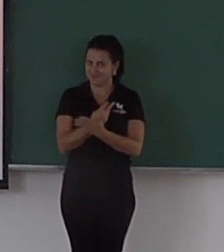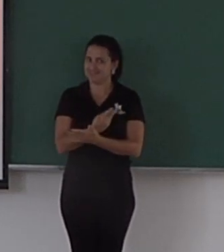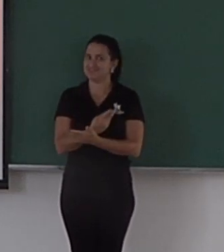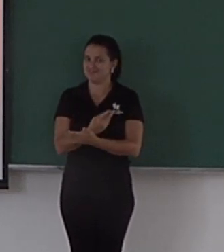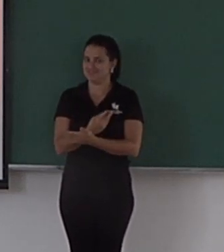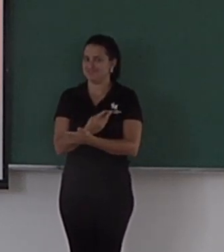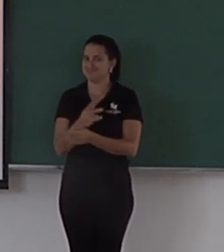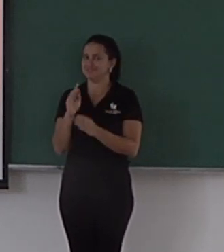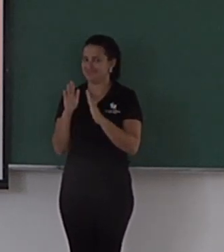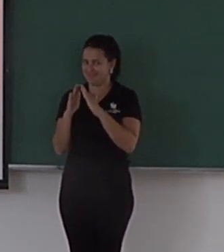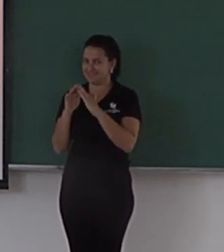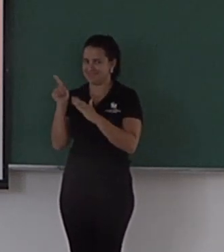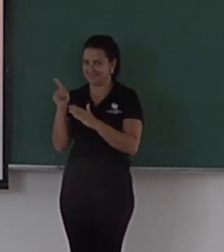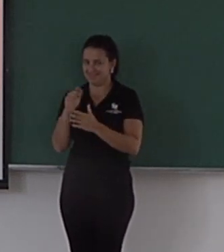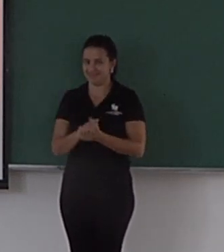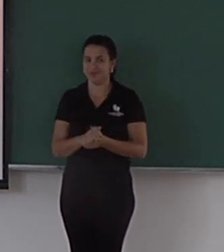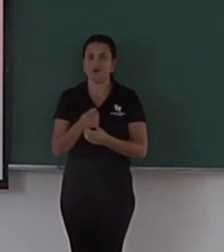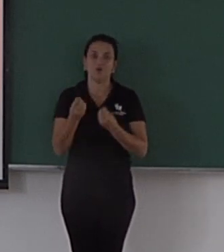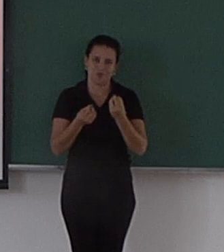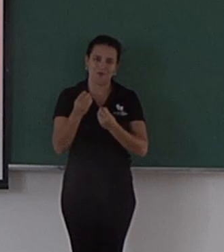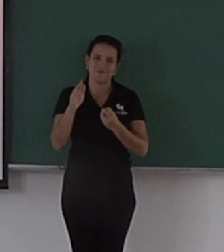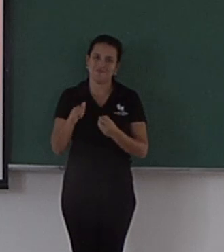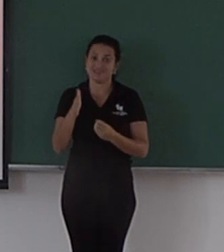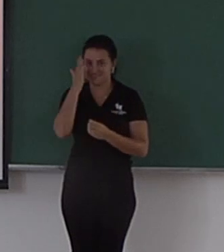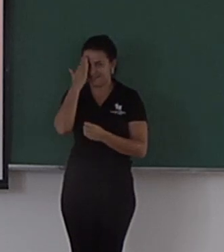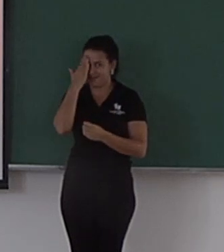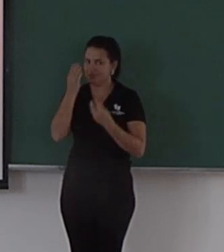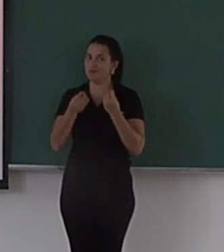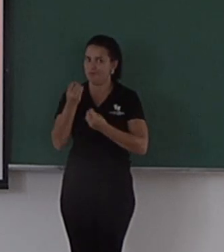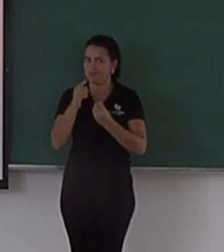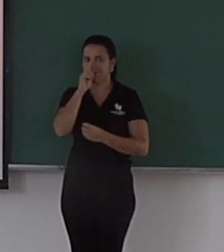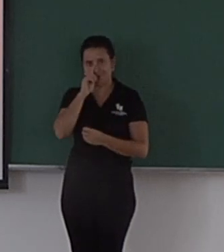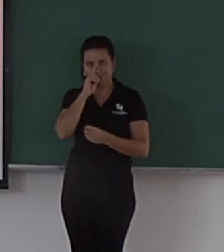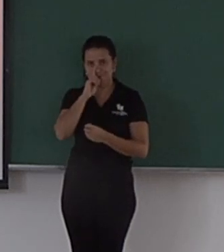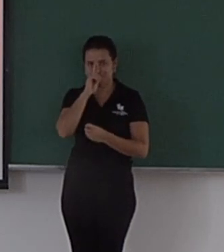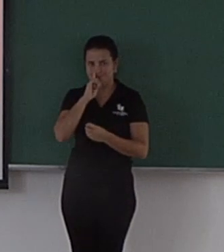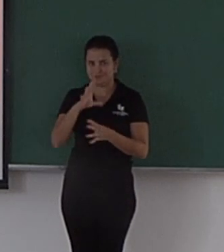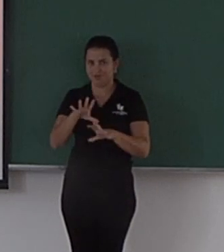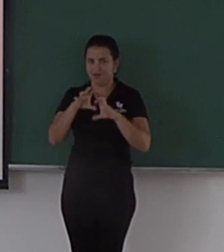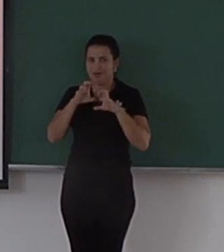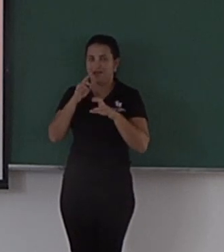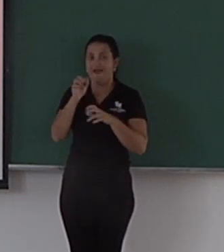da área, ela sabia, né, que a grande maioria dos pacientes que queimam vias respiratórias evoluem para óbito.